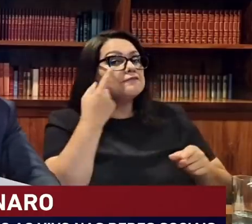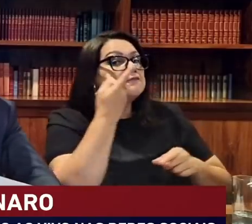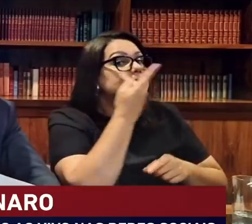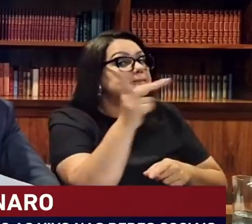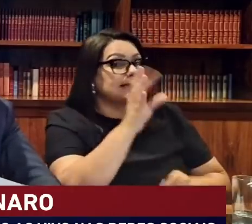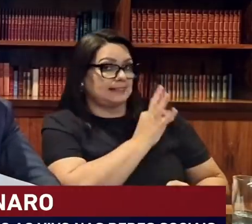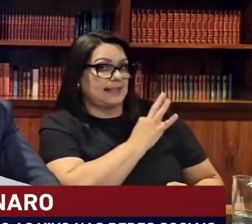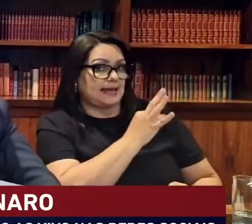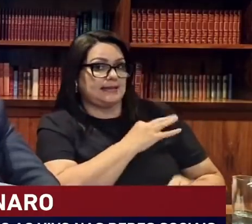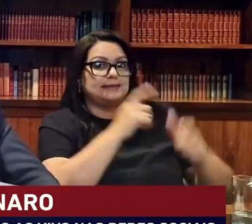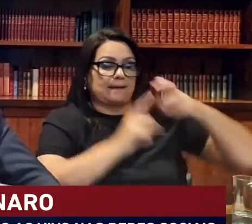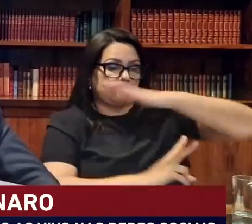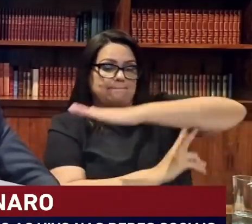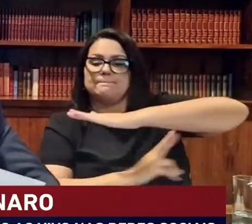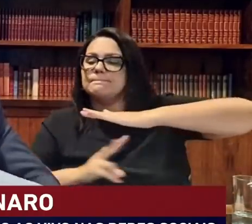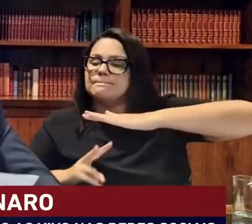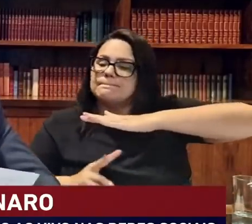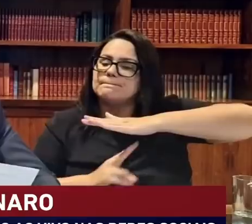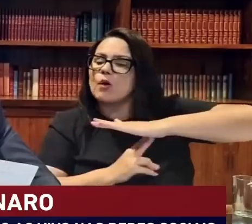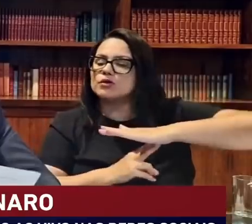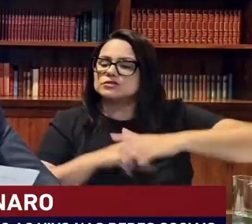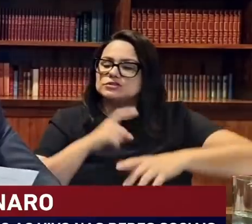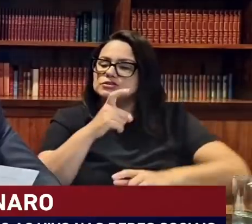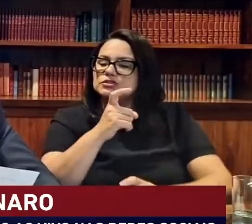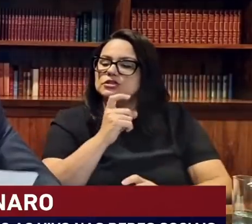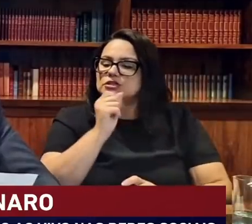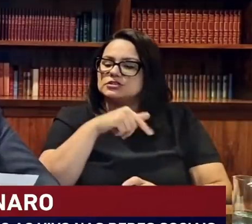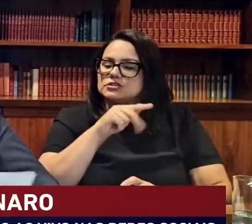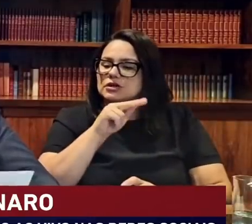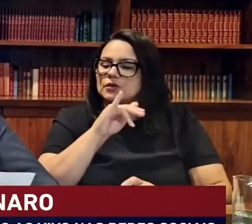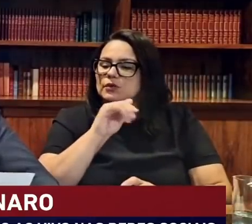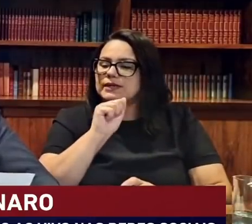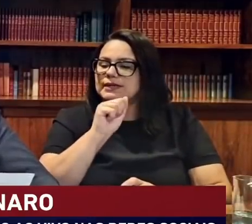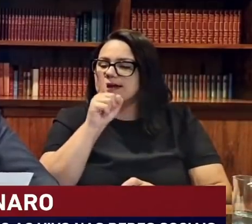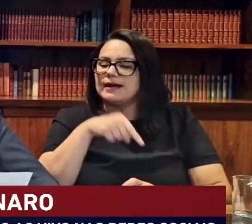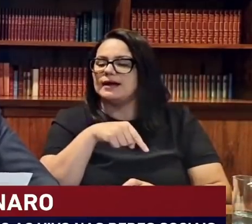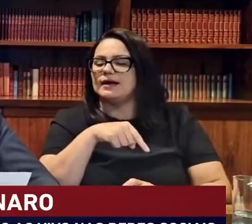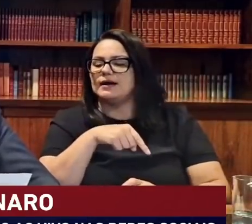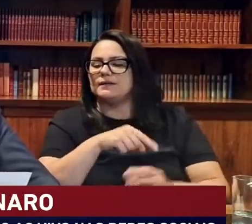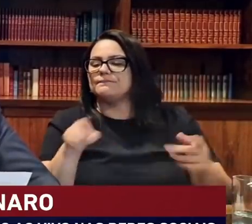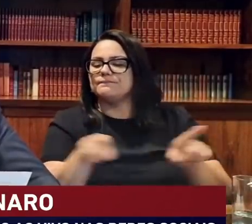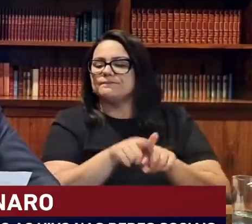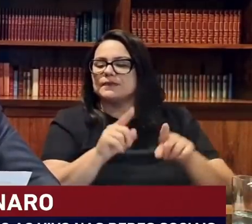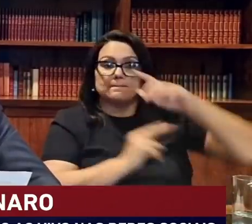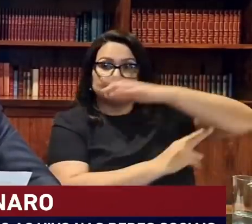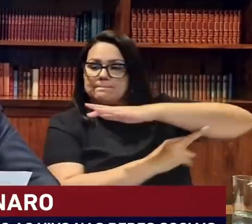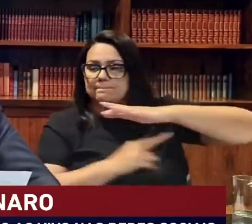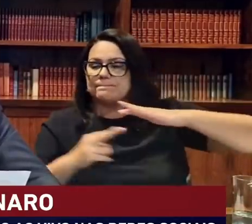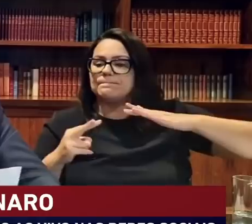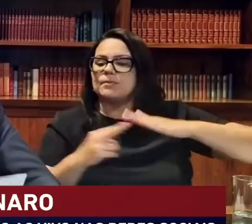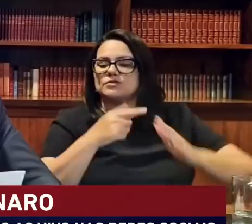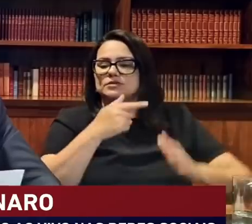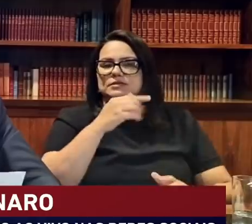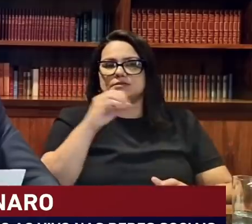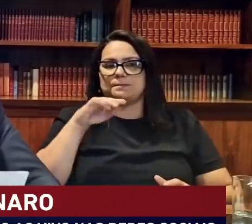que liga aí Xambioá com São Geraldo do Araguaia, uma ponte de 1.700 quilômetros. Essa começou a ser feita